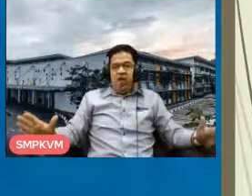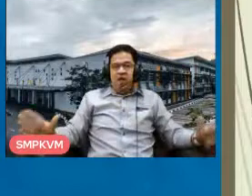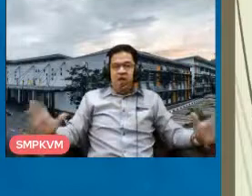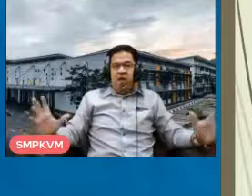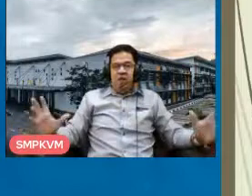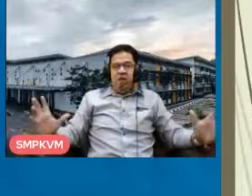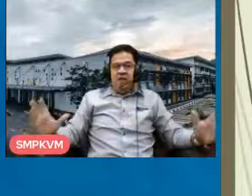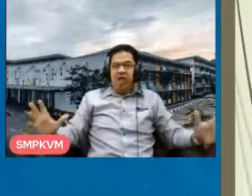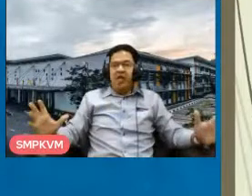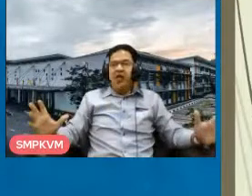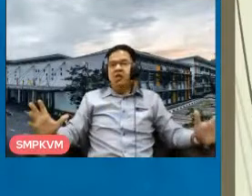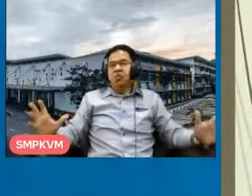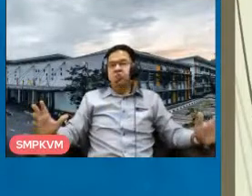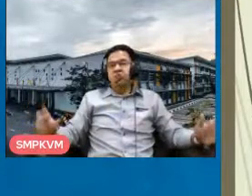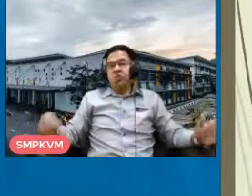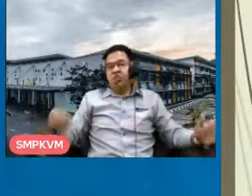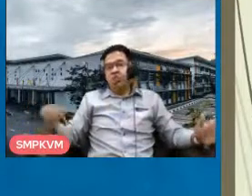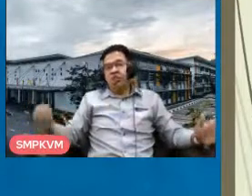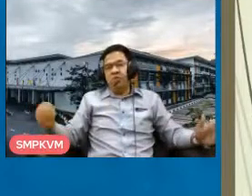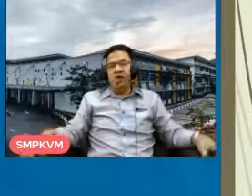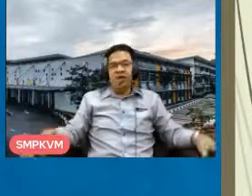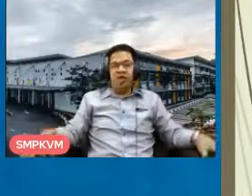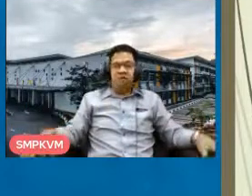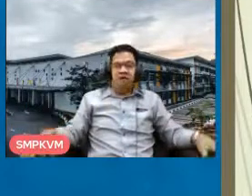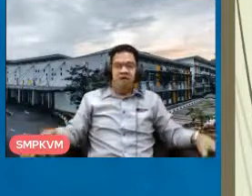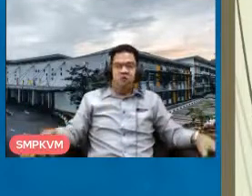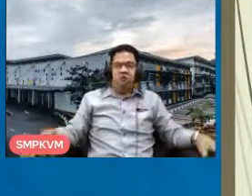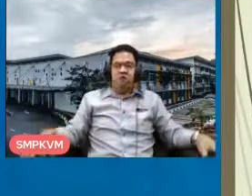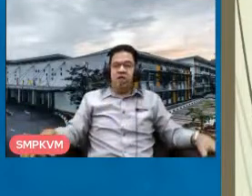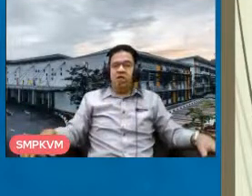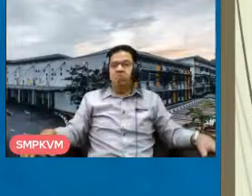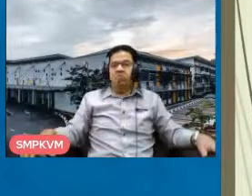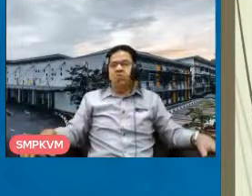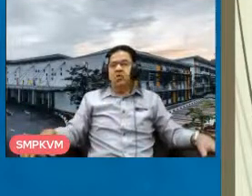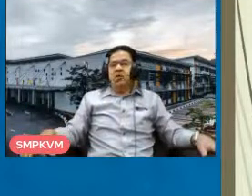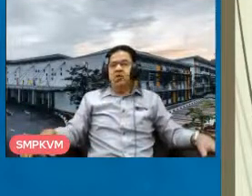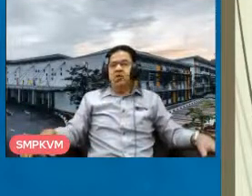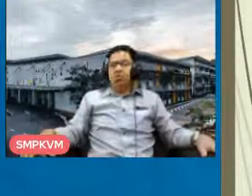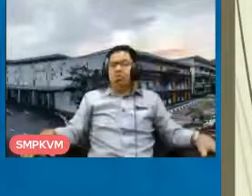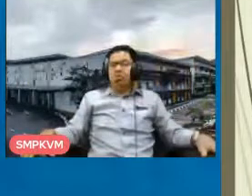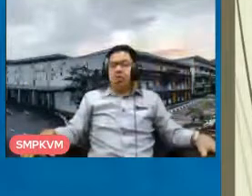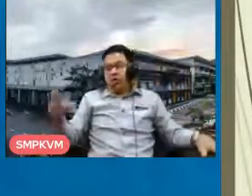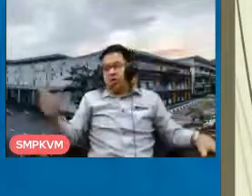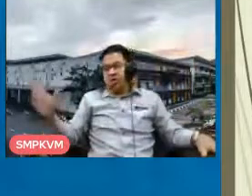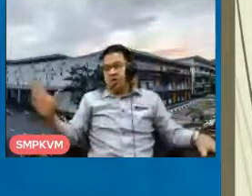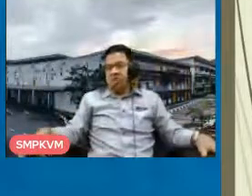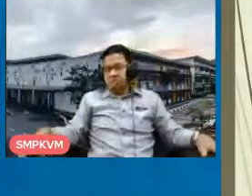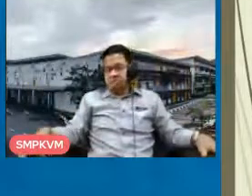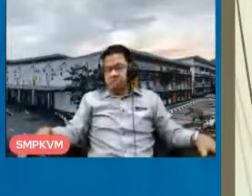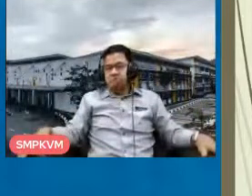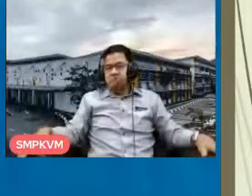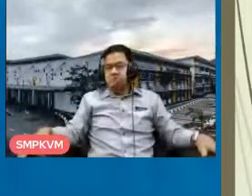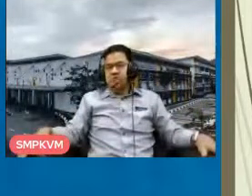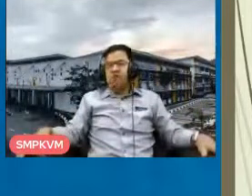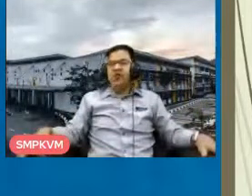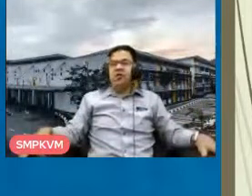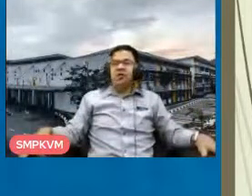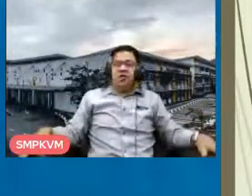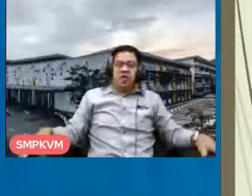buat penilaian untuk kita bagi markah dalam bidang kok Club pada wakeh next